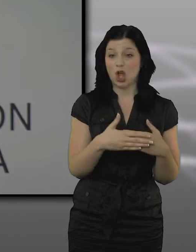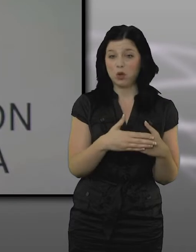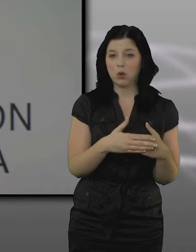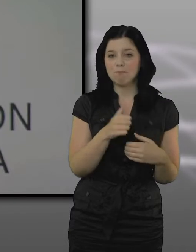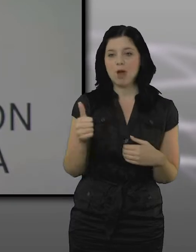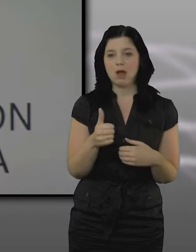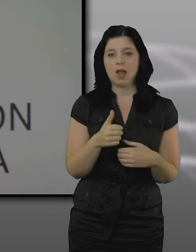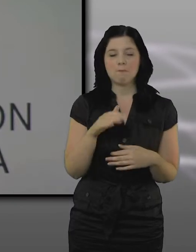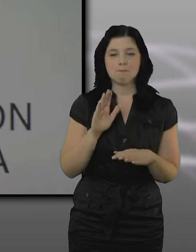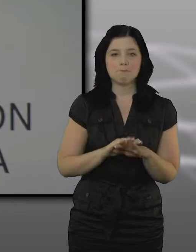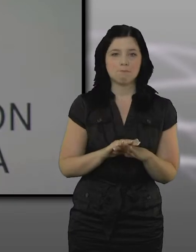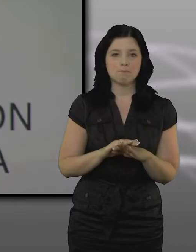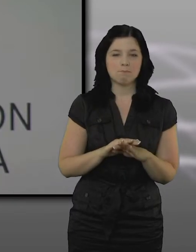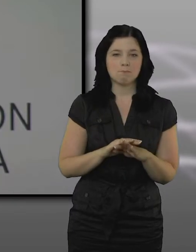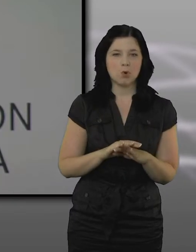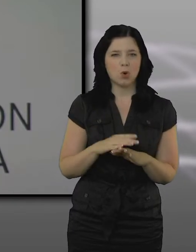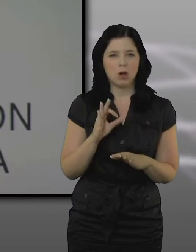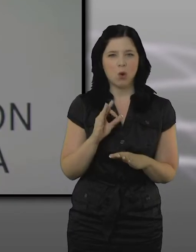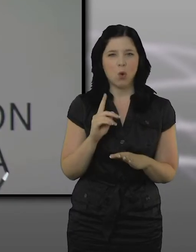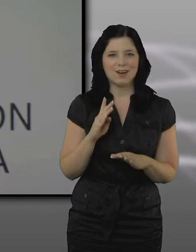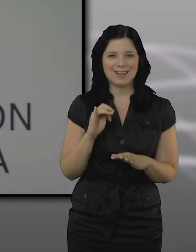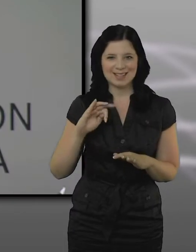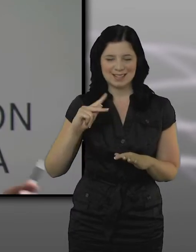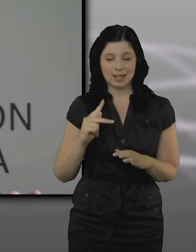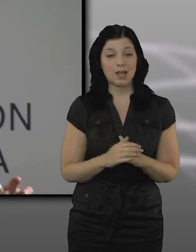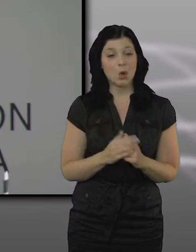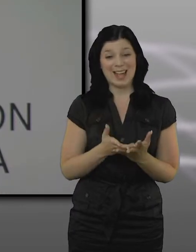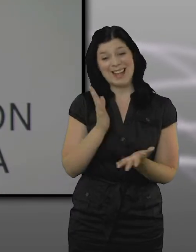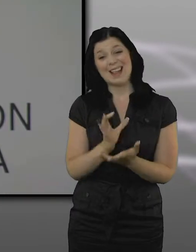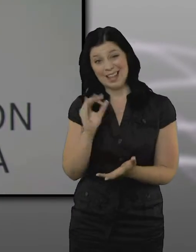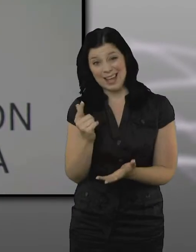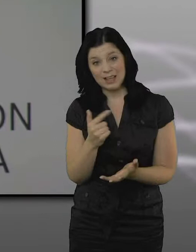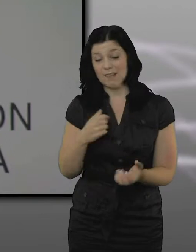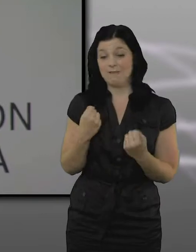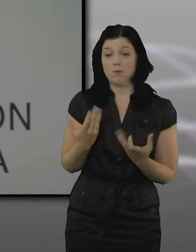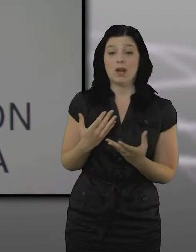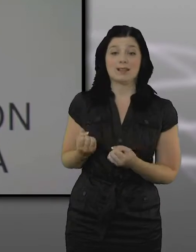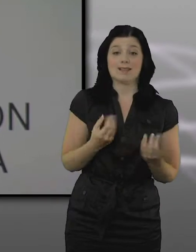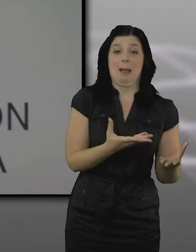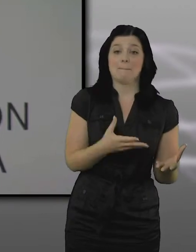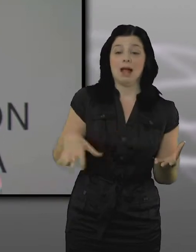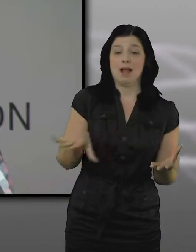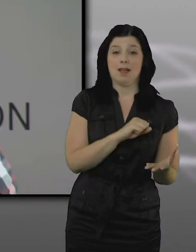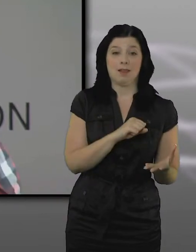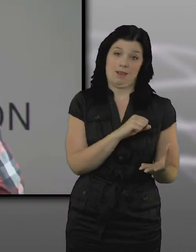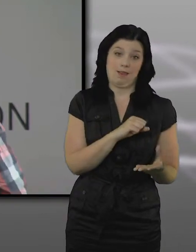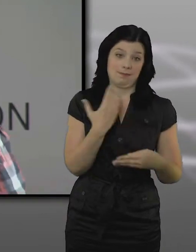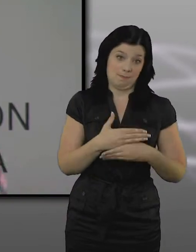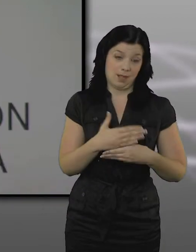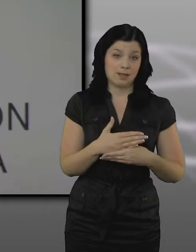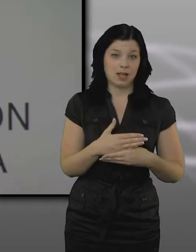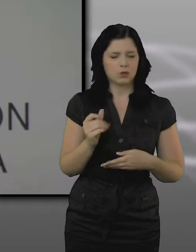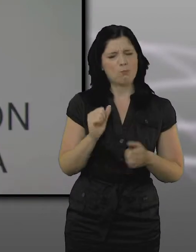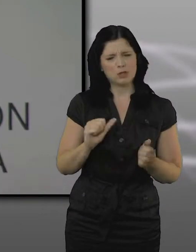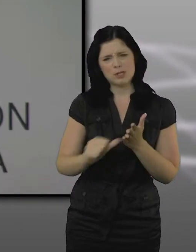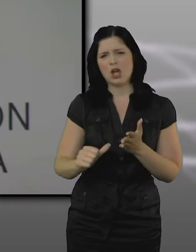är naturligtvis rättighetsproblematiken. Vi kan inte, vi får inte släppa iväg liksom hela filer utav det här. Då måste man